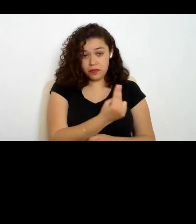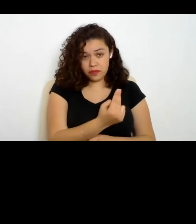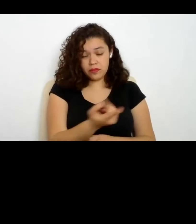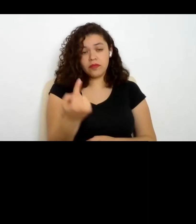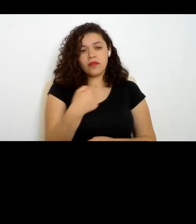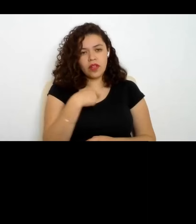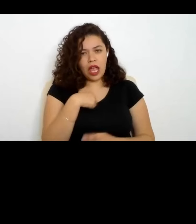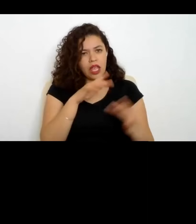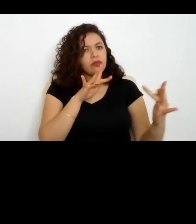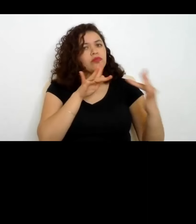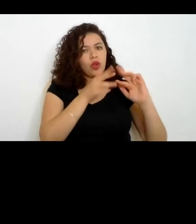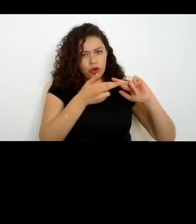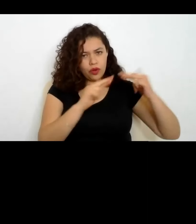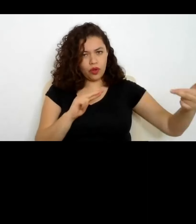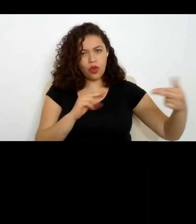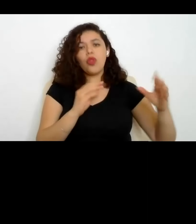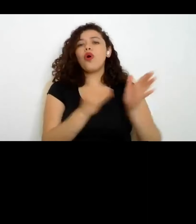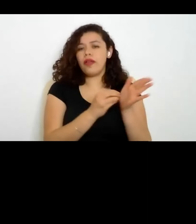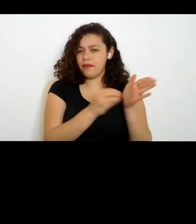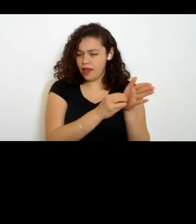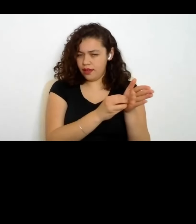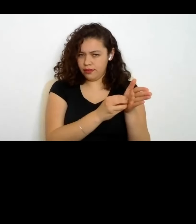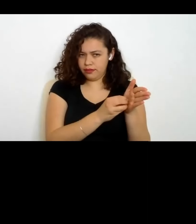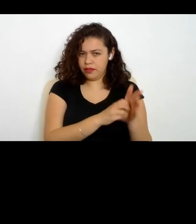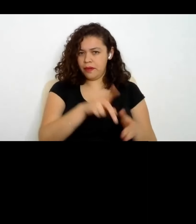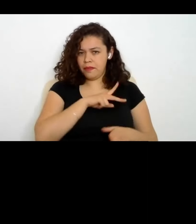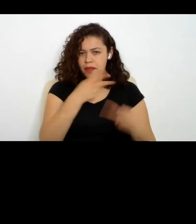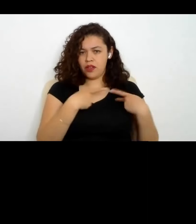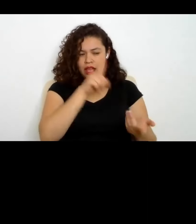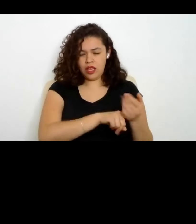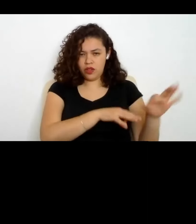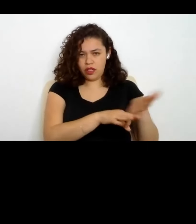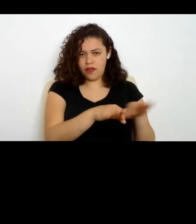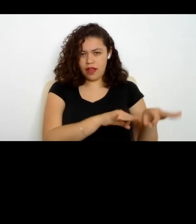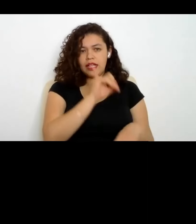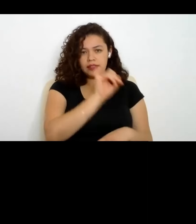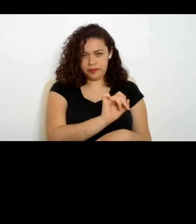una relación con esa persona. Todavía es mi empleado. Entonces, durante ese tiempo,